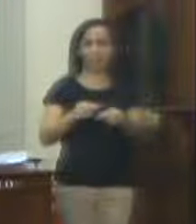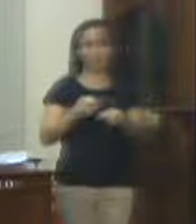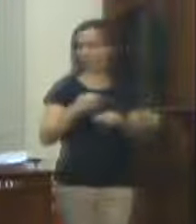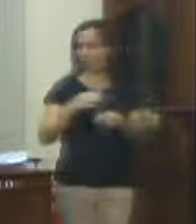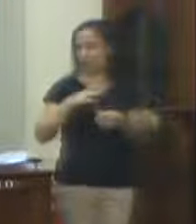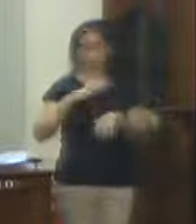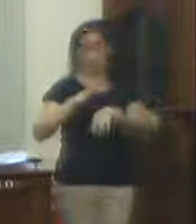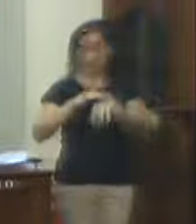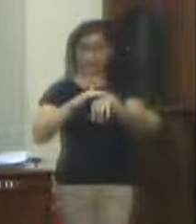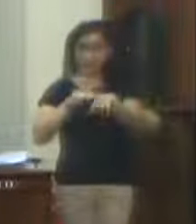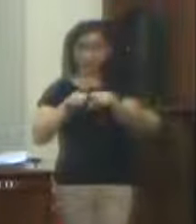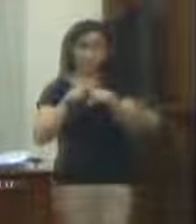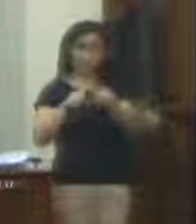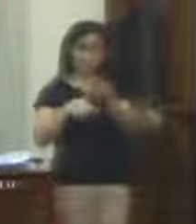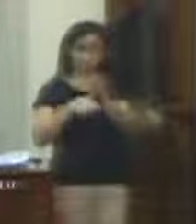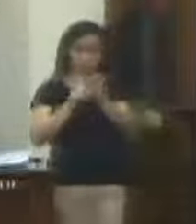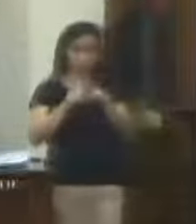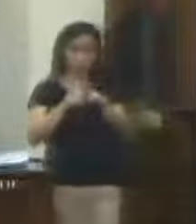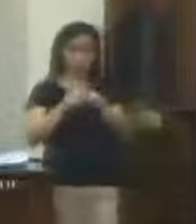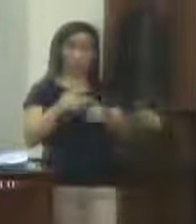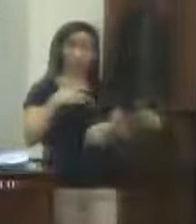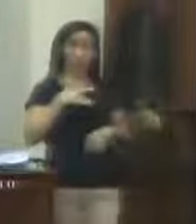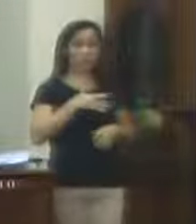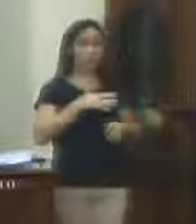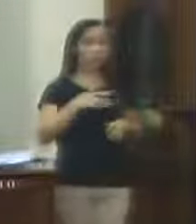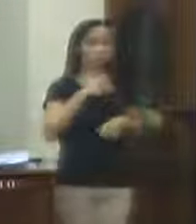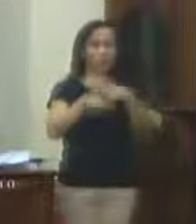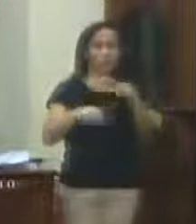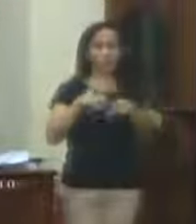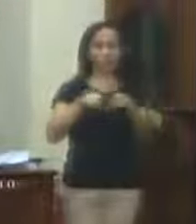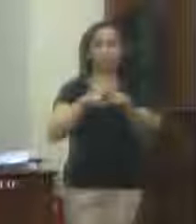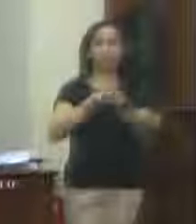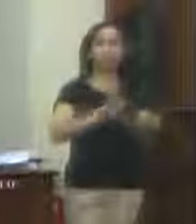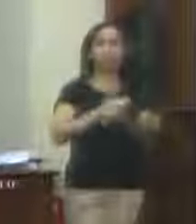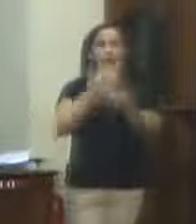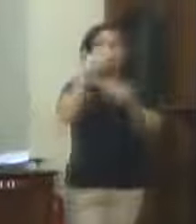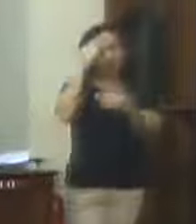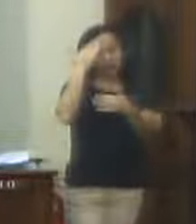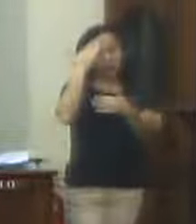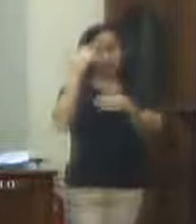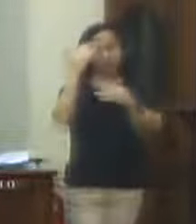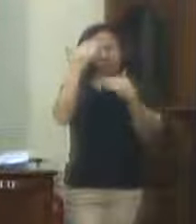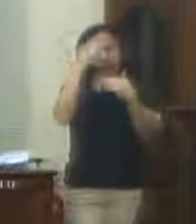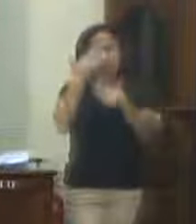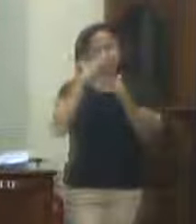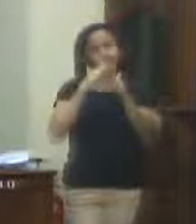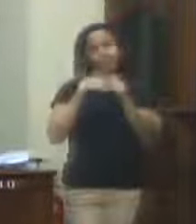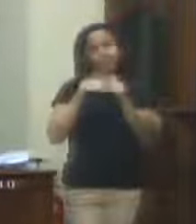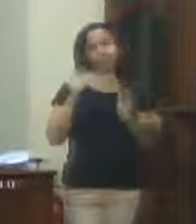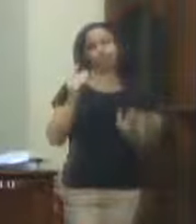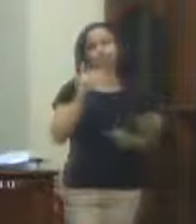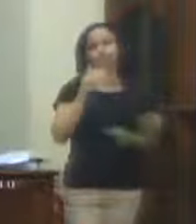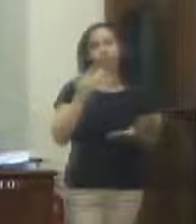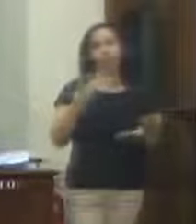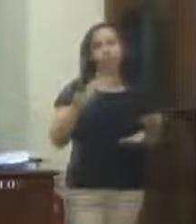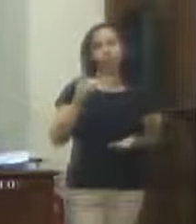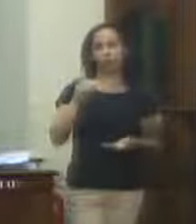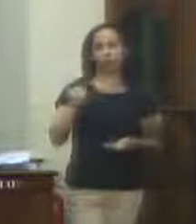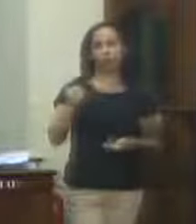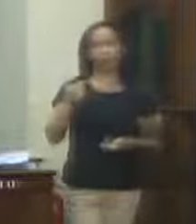doenças e que, de certo, afeta diretamente a saúde pública. Na certeza que o assunto merecerá especial atenção a Vossa Senhoria, desde já antecipo